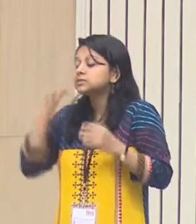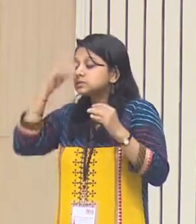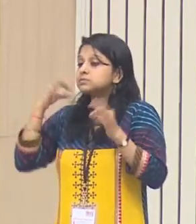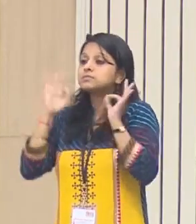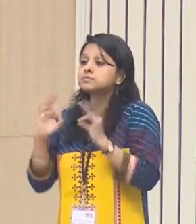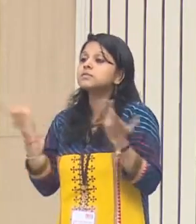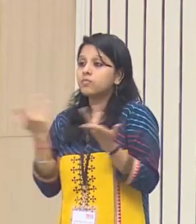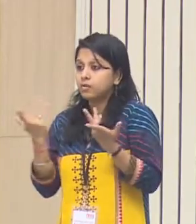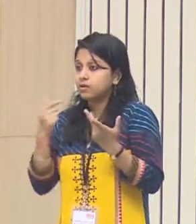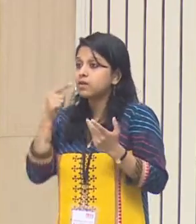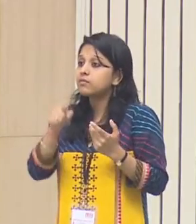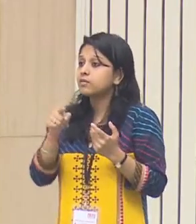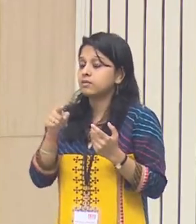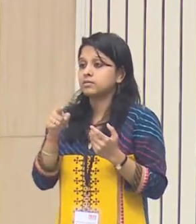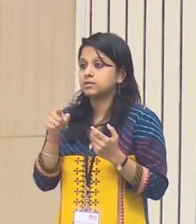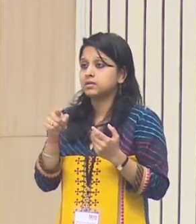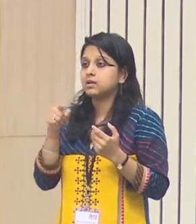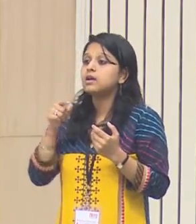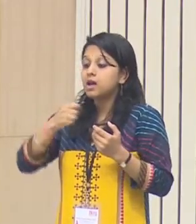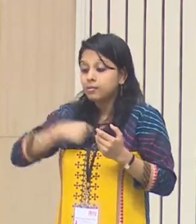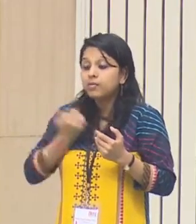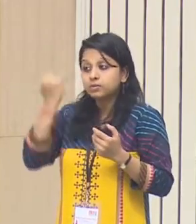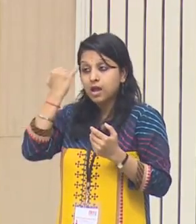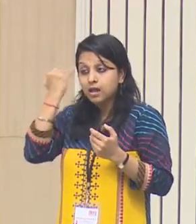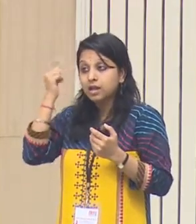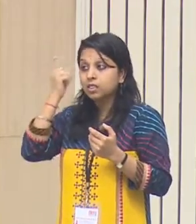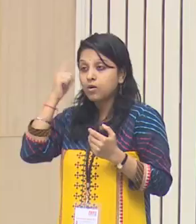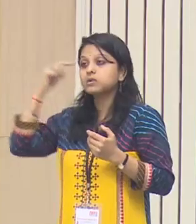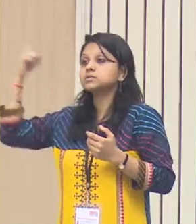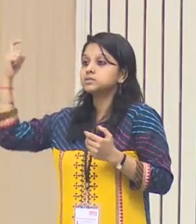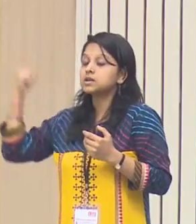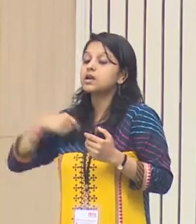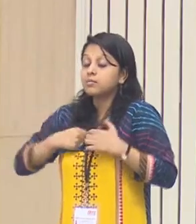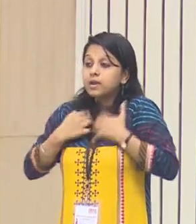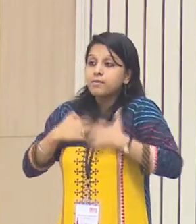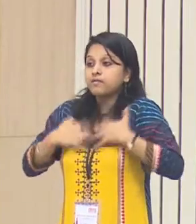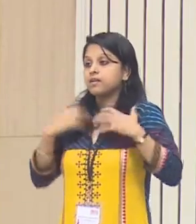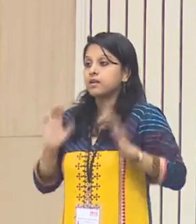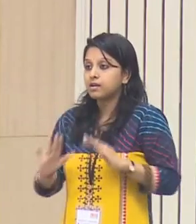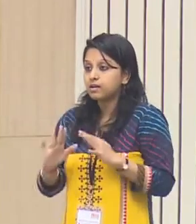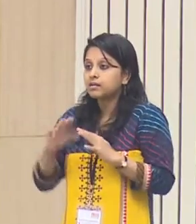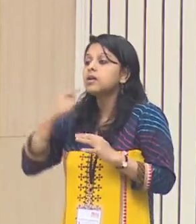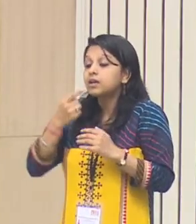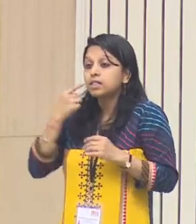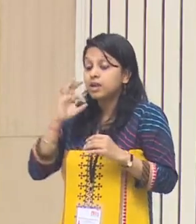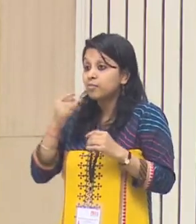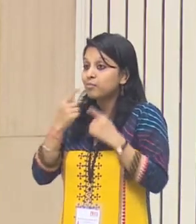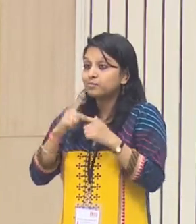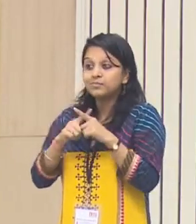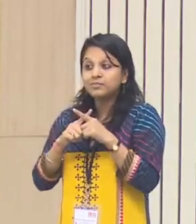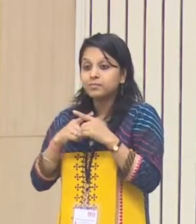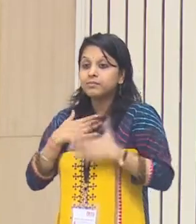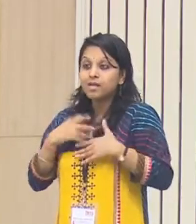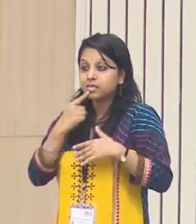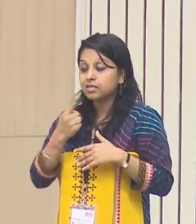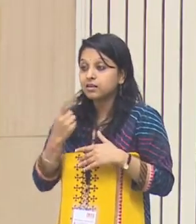है तो वो है आपके विचार और आपकी भावनाएं। और कितने मज़े की बात है